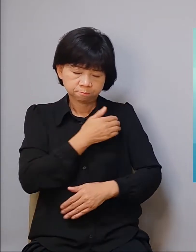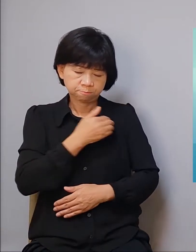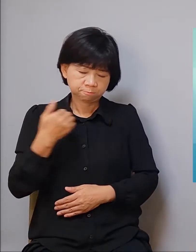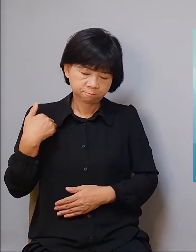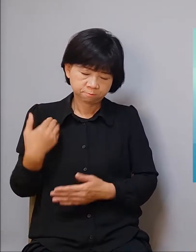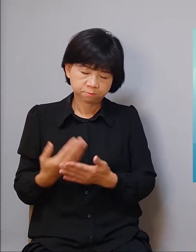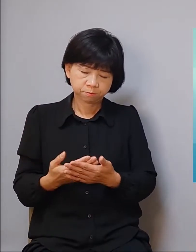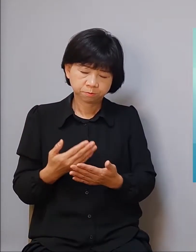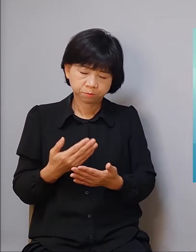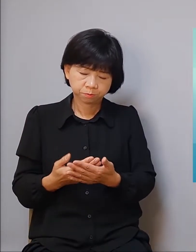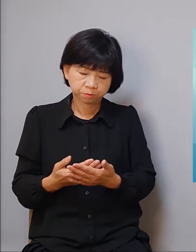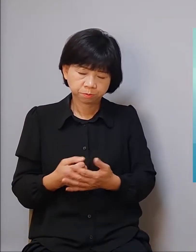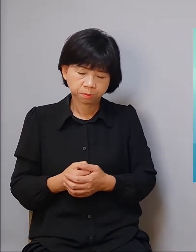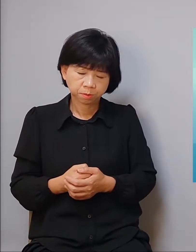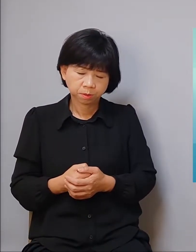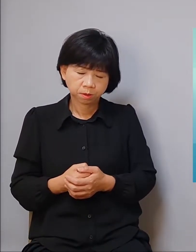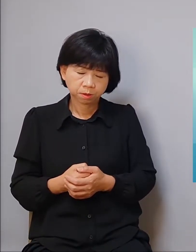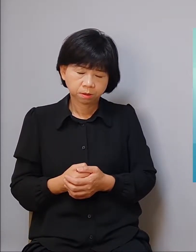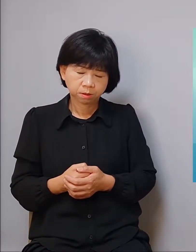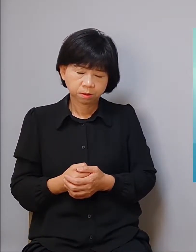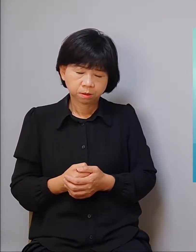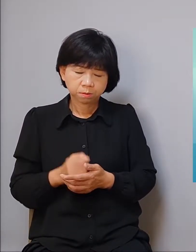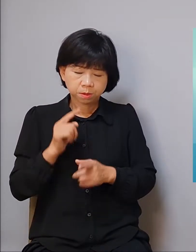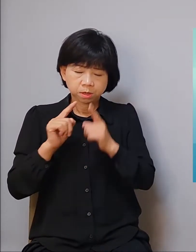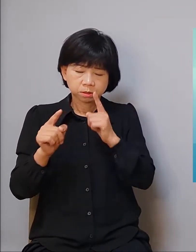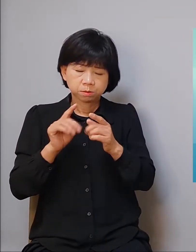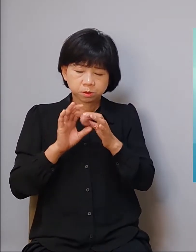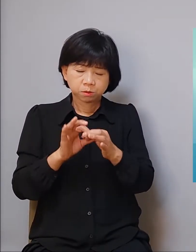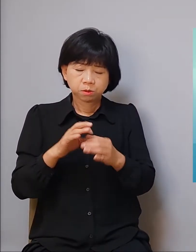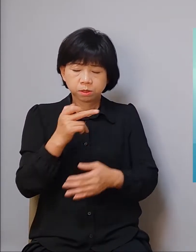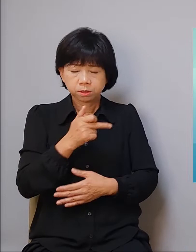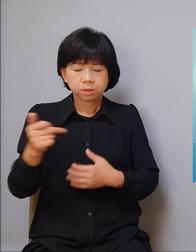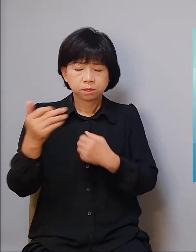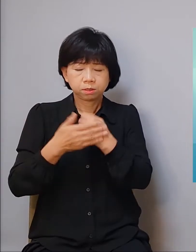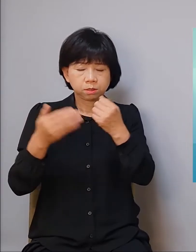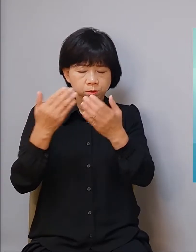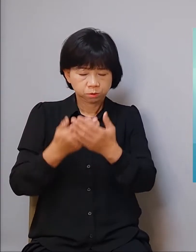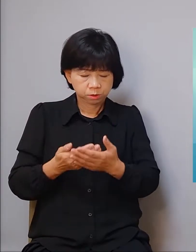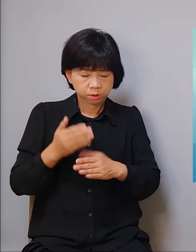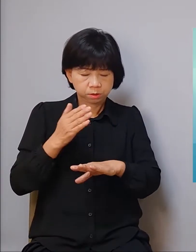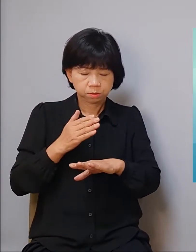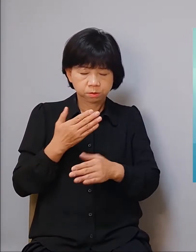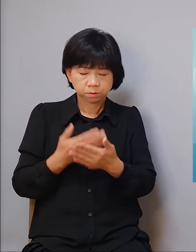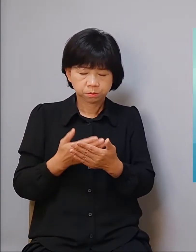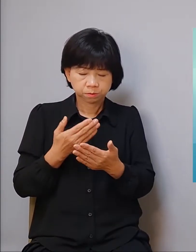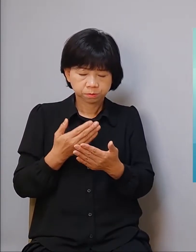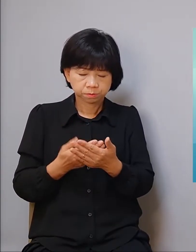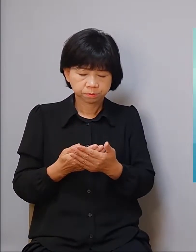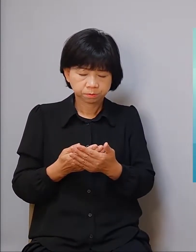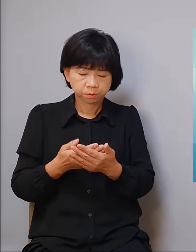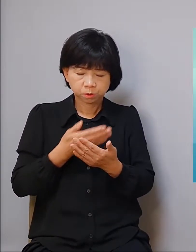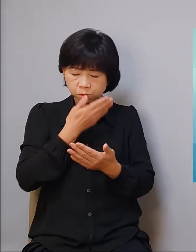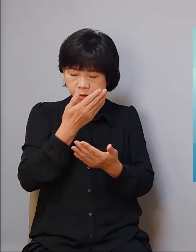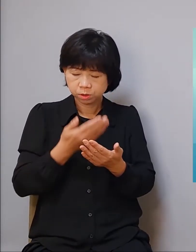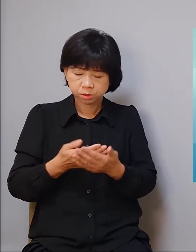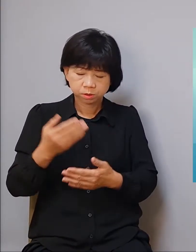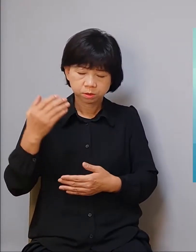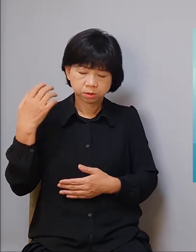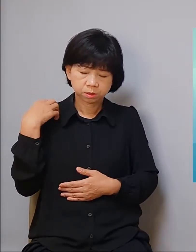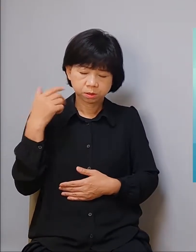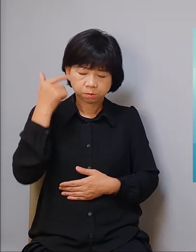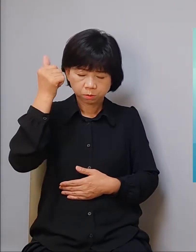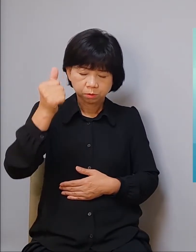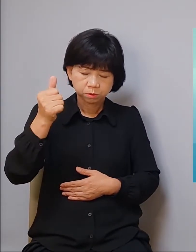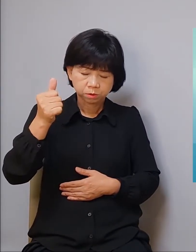소망합니다. 이 시간도 여전히 말씀을 통하여 큰 은혜 받게 하옵소서. 귀하신 담임 목사님에게